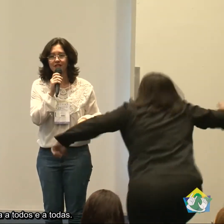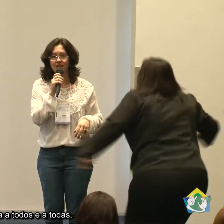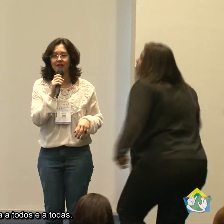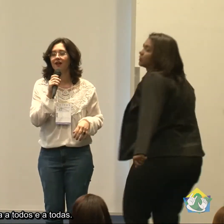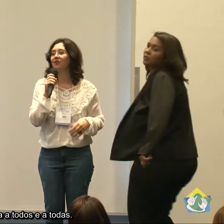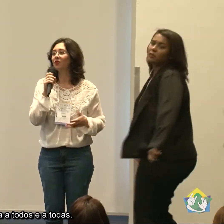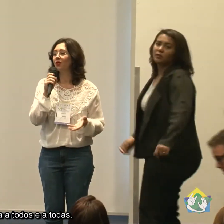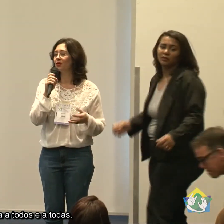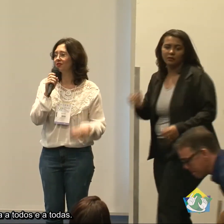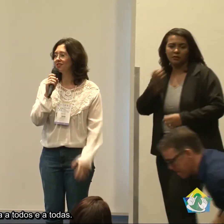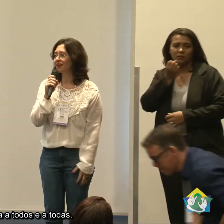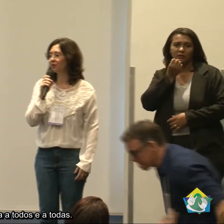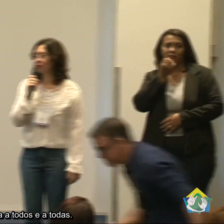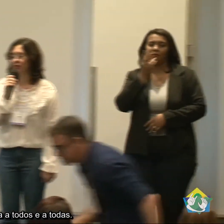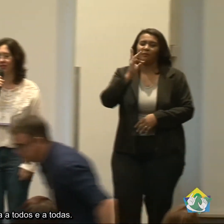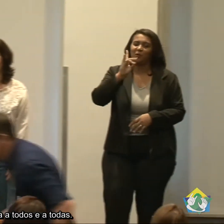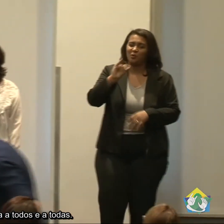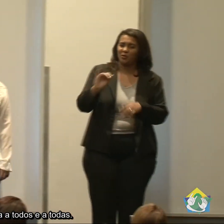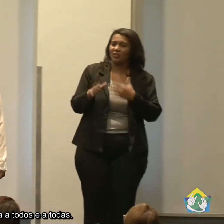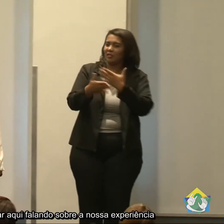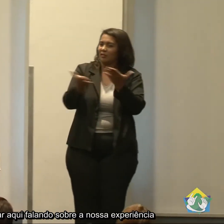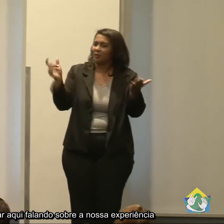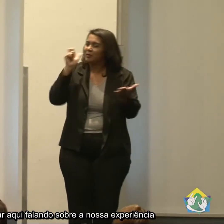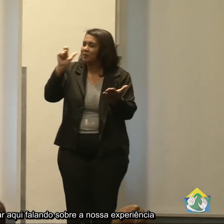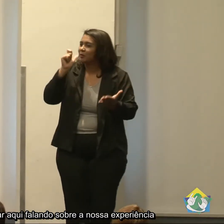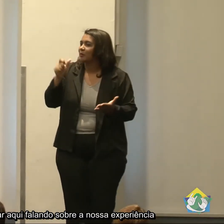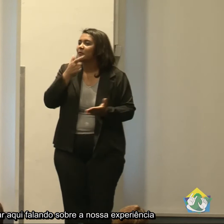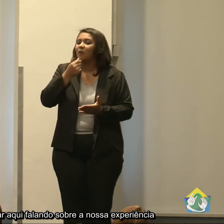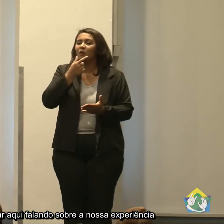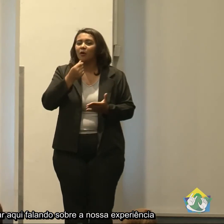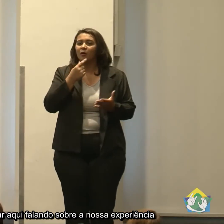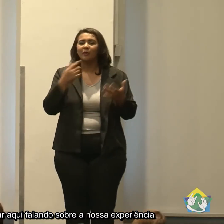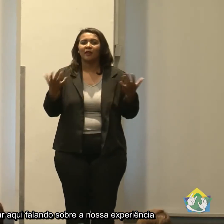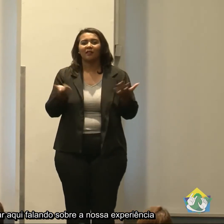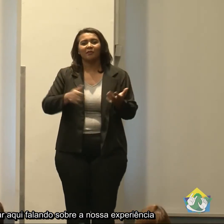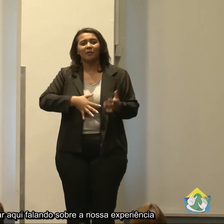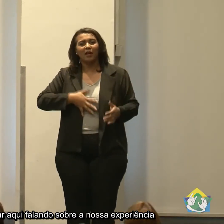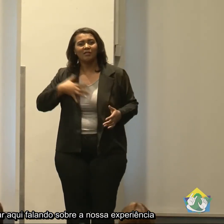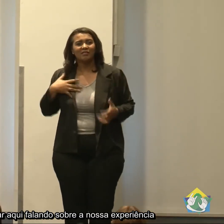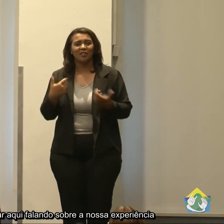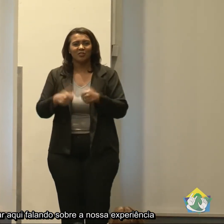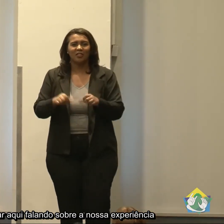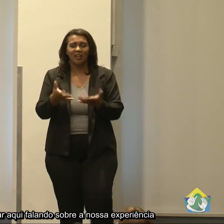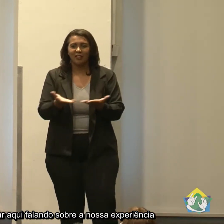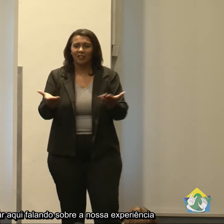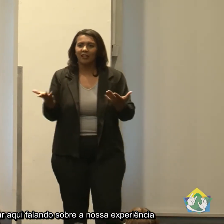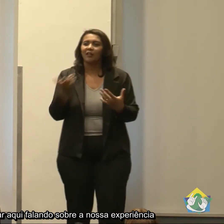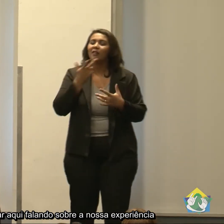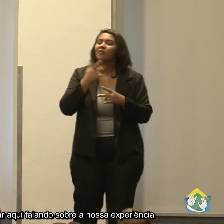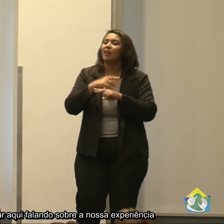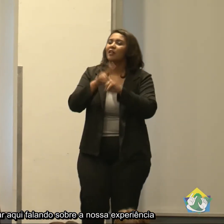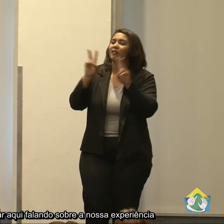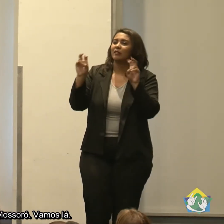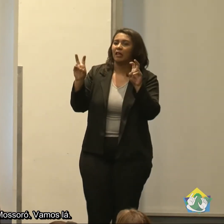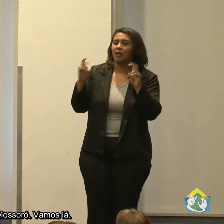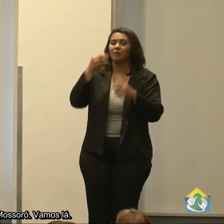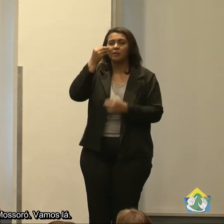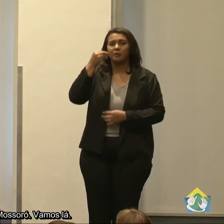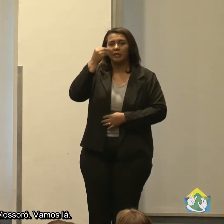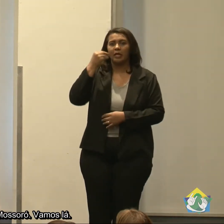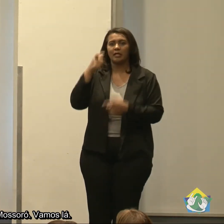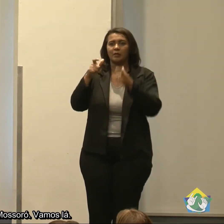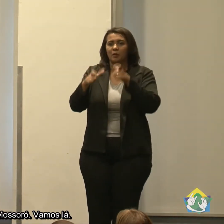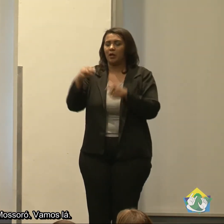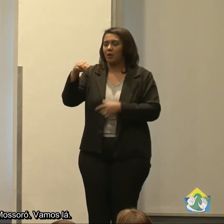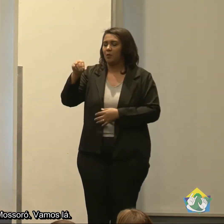Bom dia a todos e a todas. É uma grande satisfação estar aqui falando sobre essa nossa experiência lá em